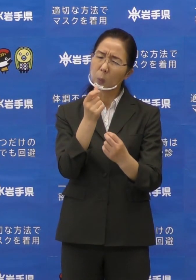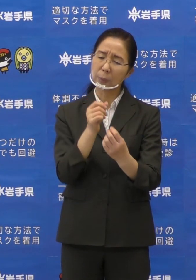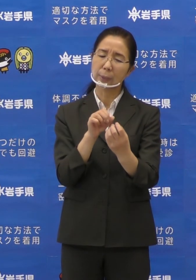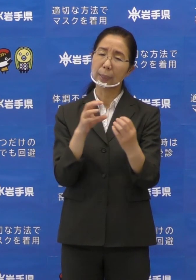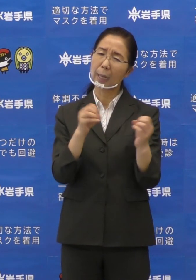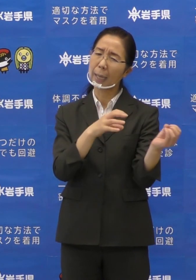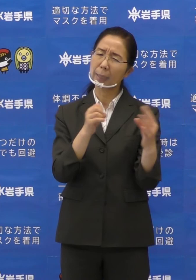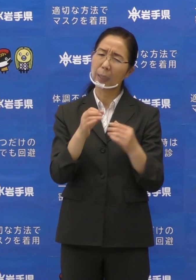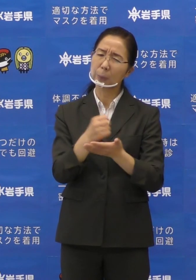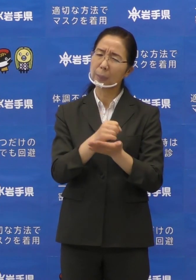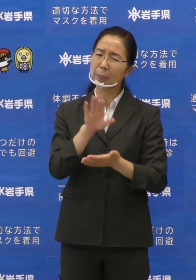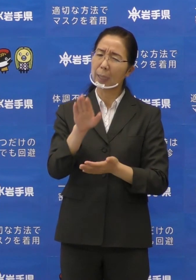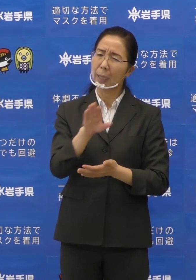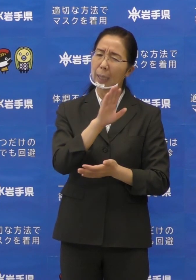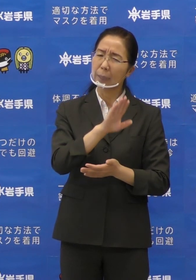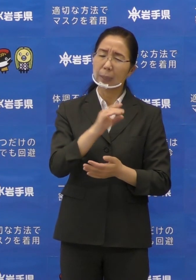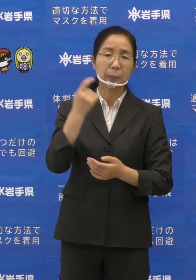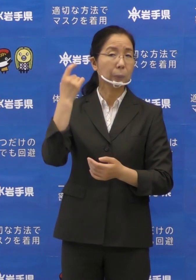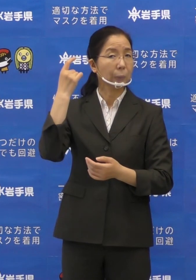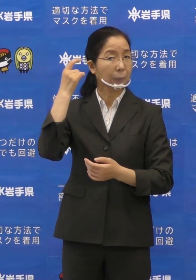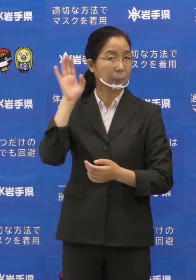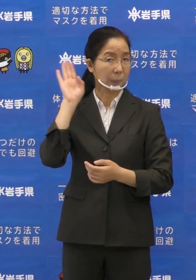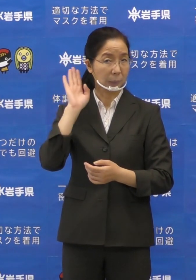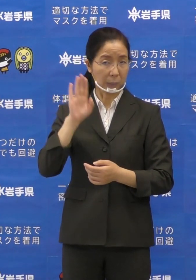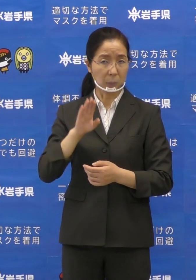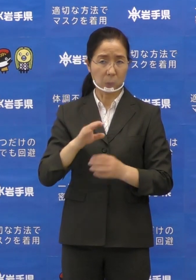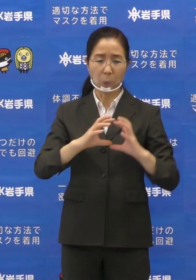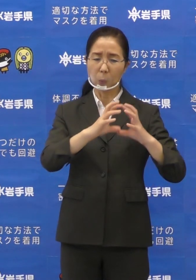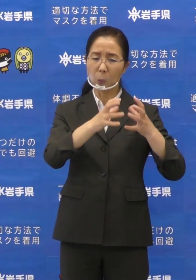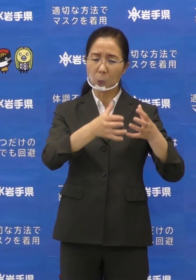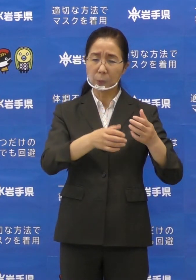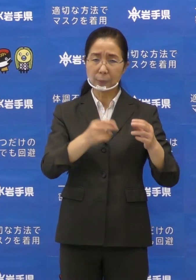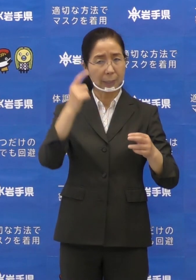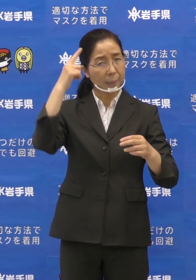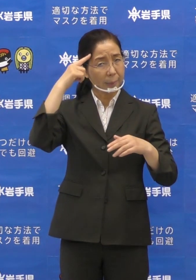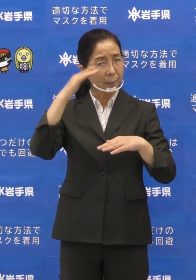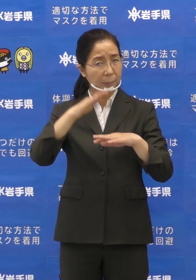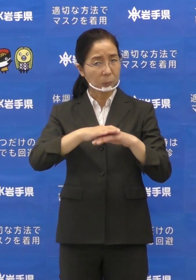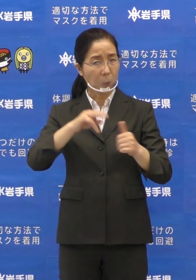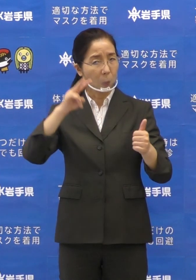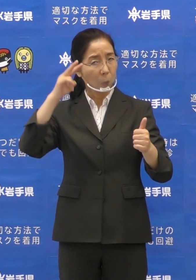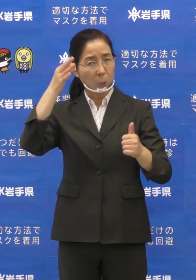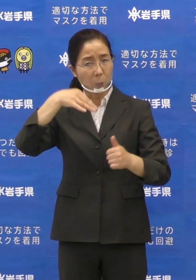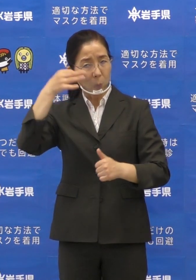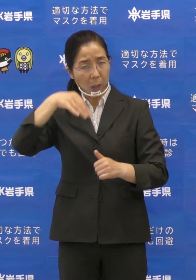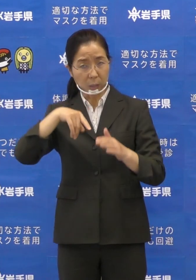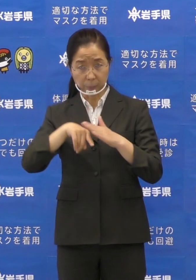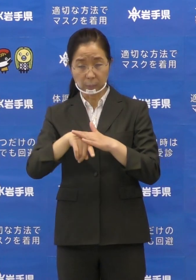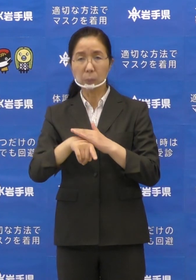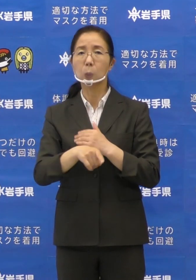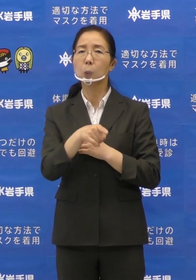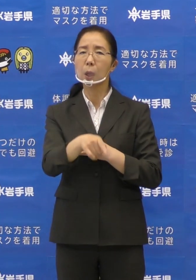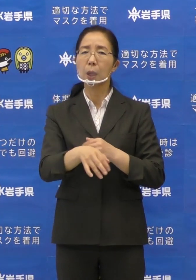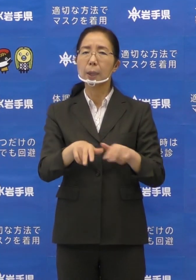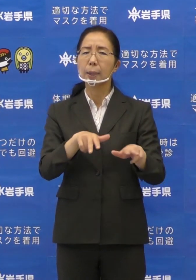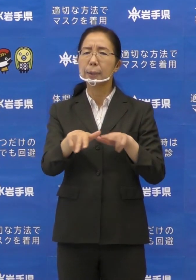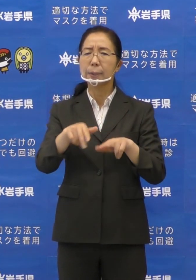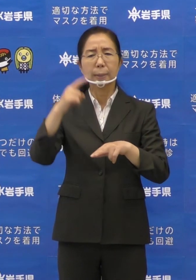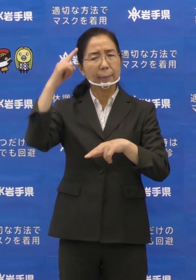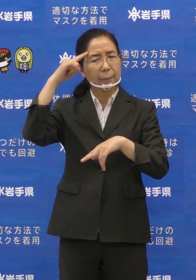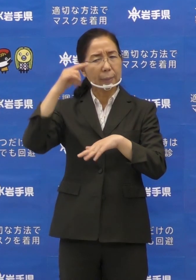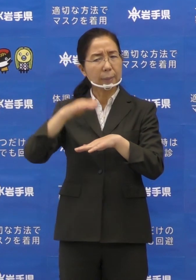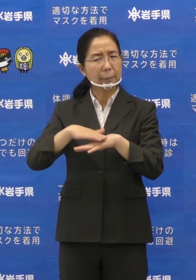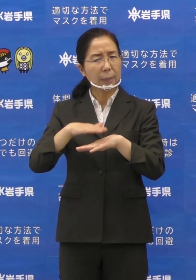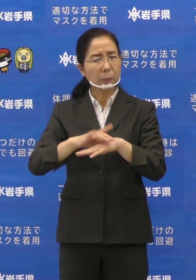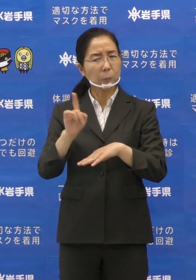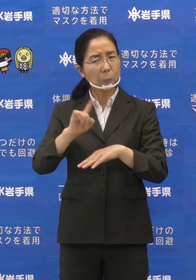で、佐野さんの国政感覚とかそういったところを評価したということですが、政策などについてはどのような点